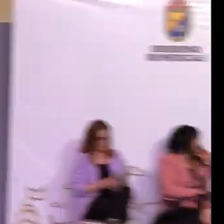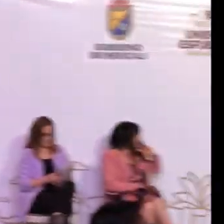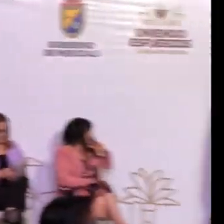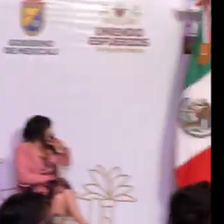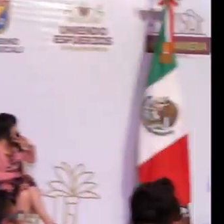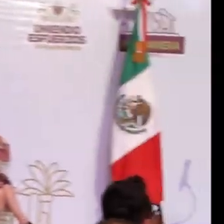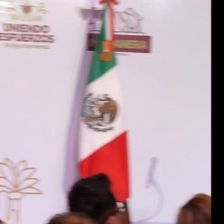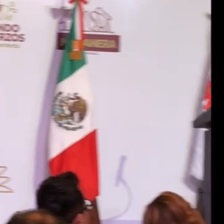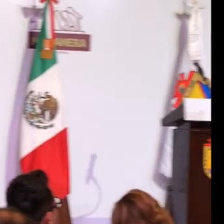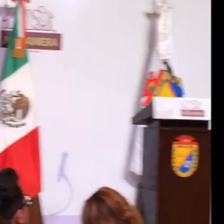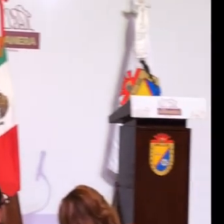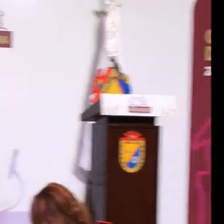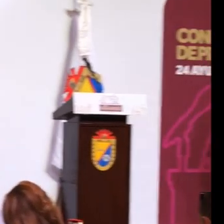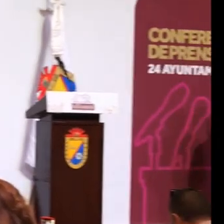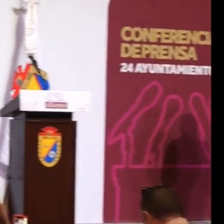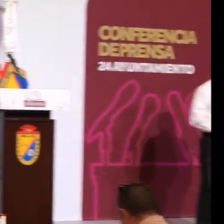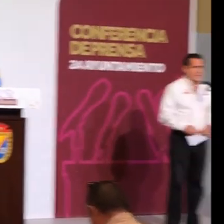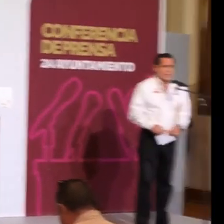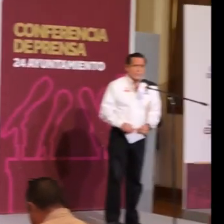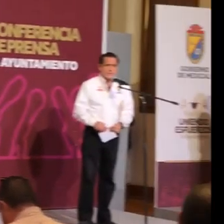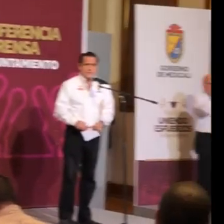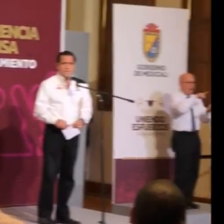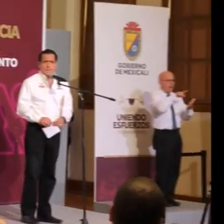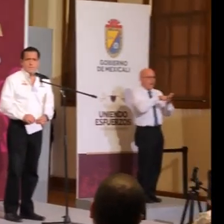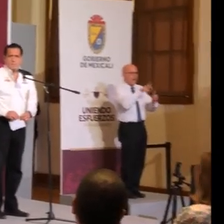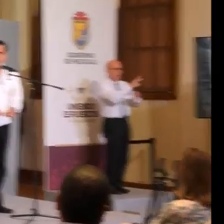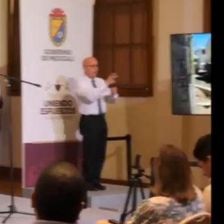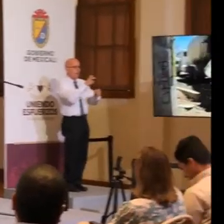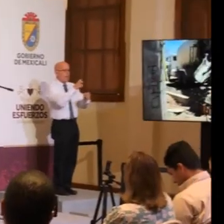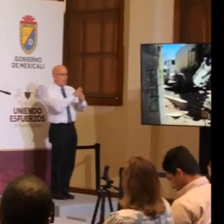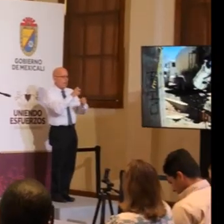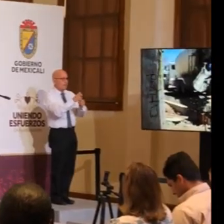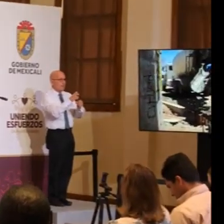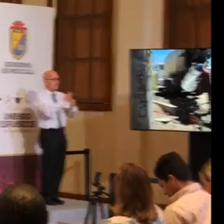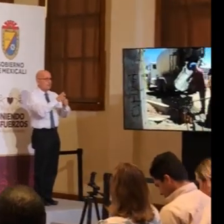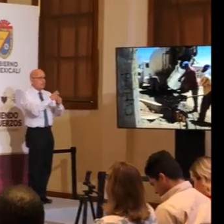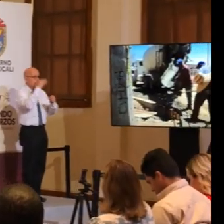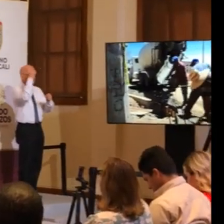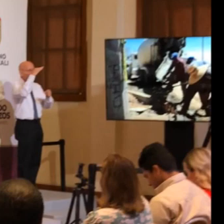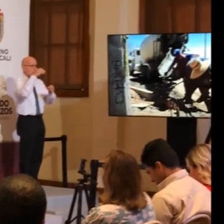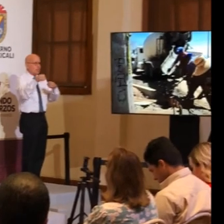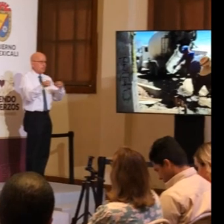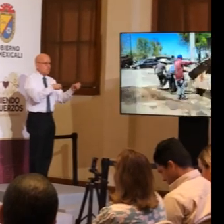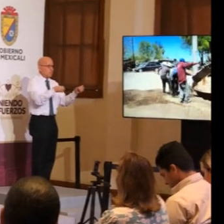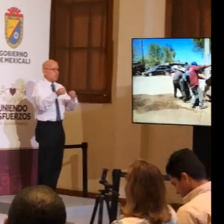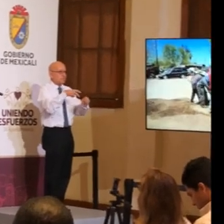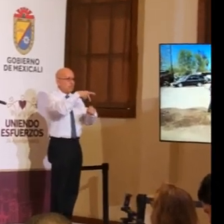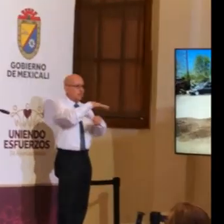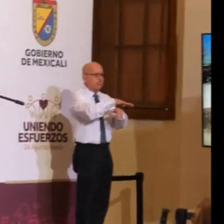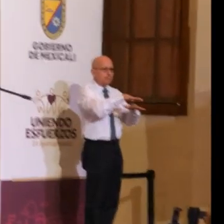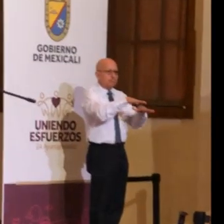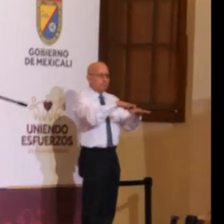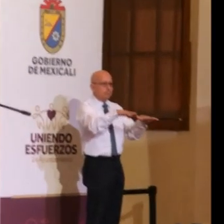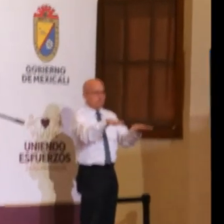también vamos a iniciar con la licitación de la segunda etapa de las obras de pavimentación y